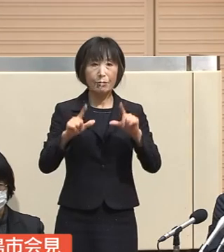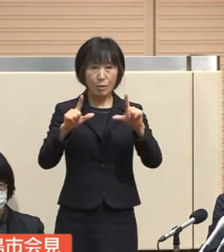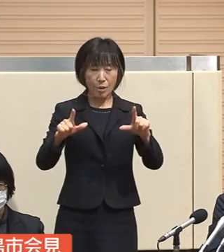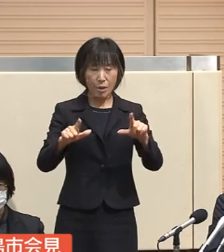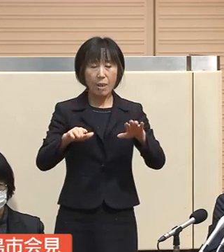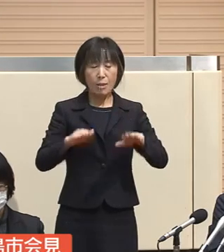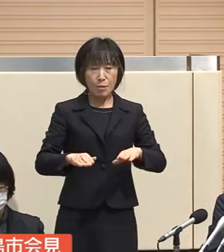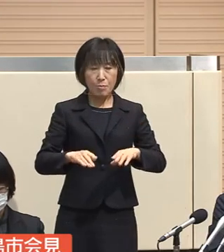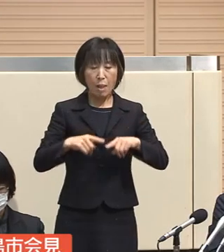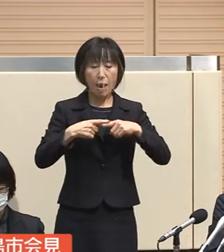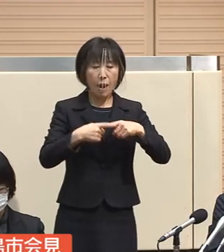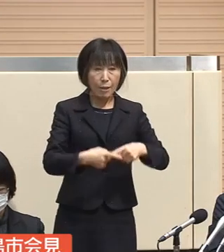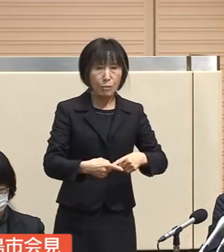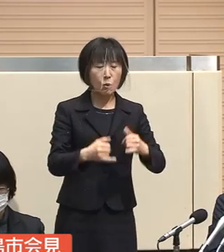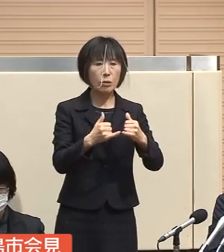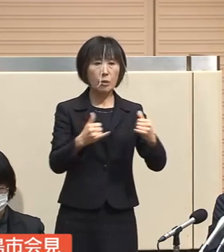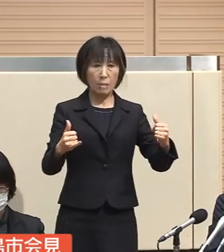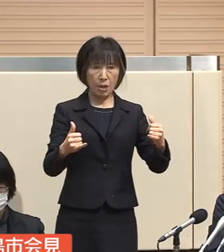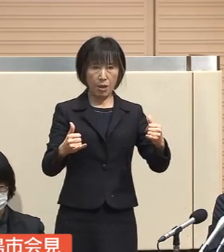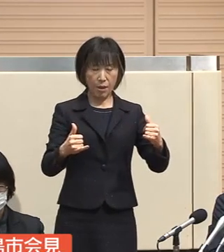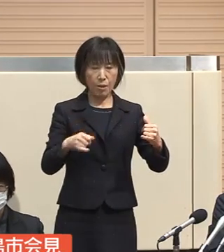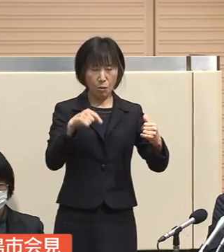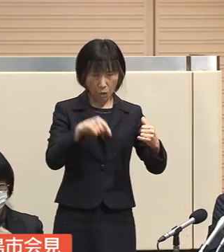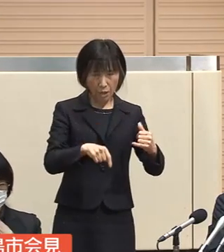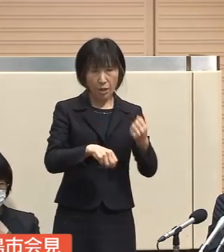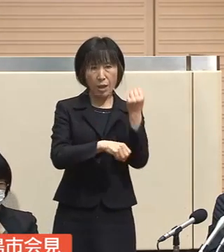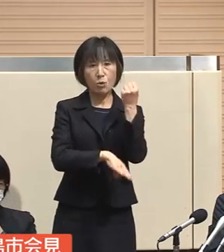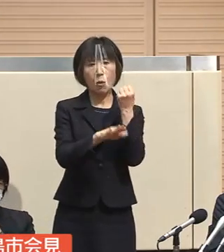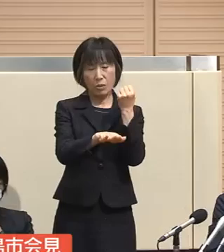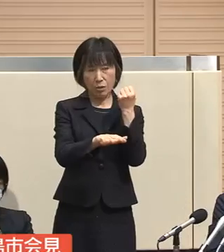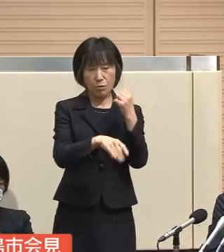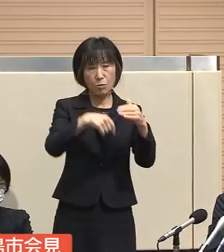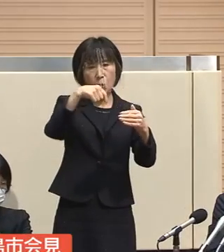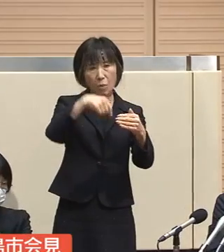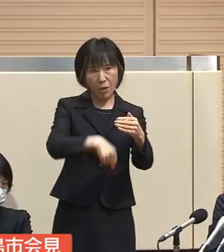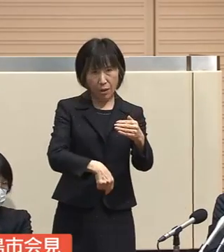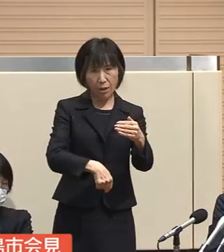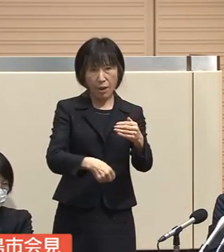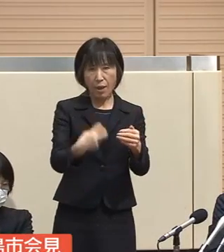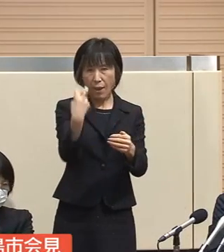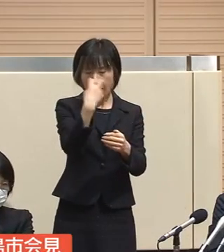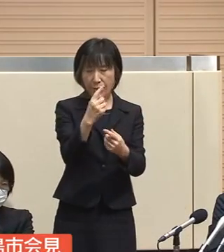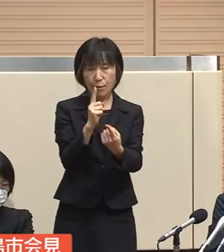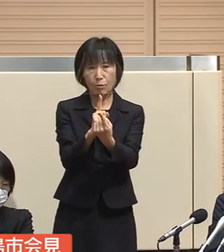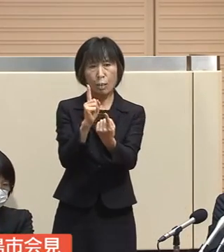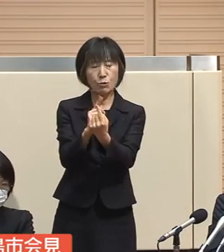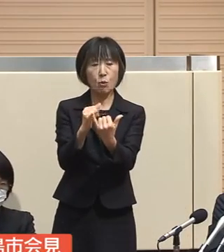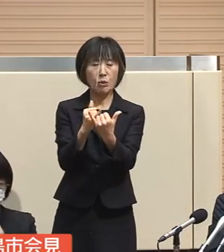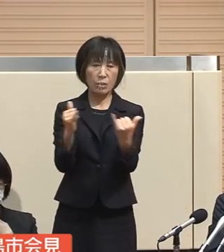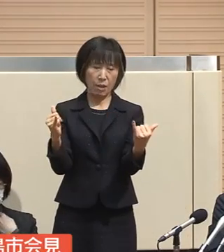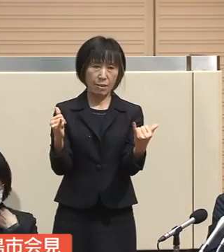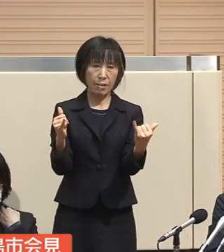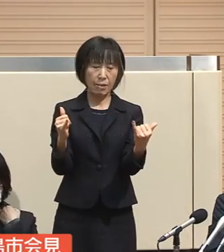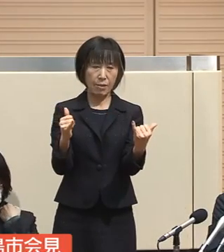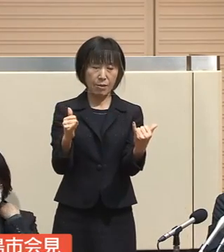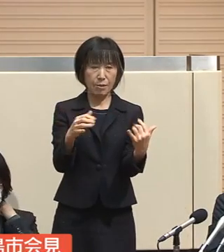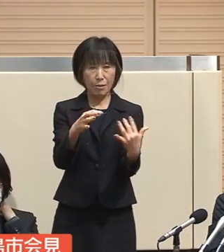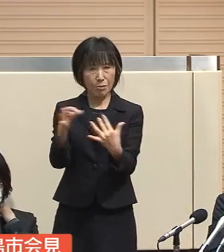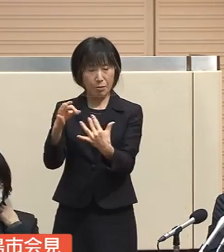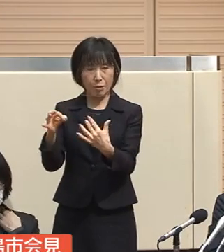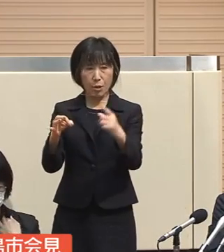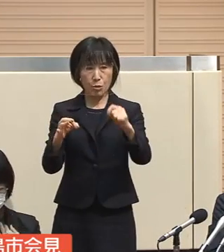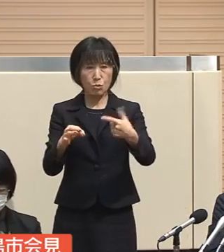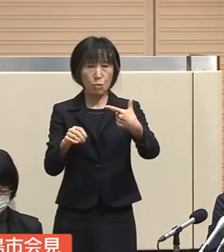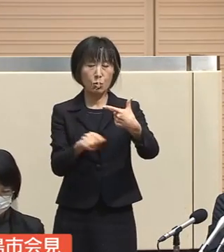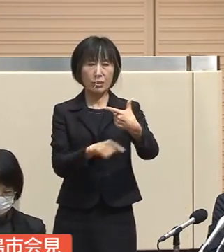所されていらっしゃるということが基本です。そしてその方々の中から検査の対象者となっていらっしゃる方が16人